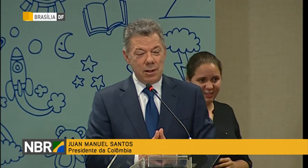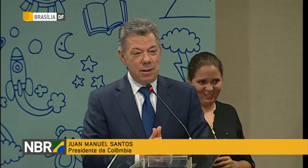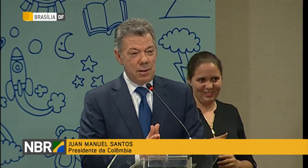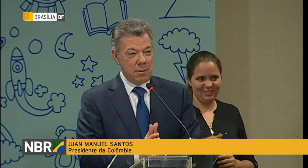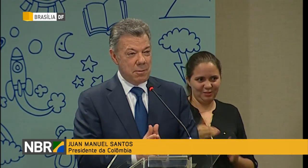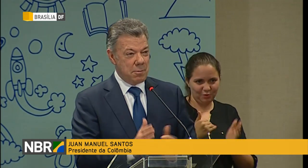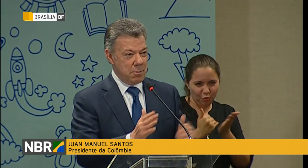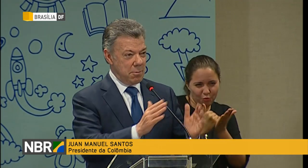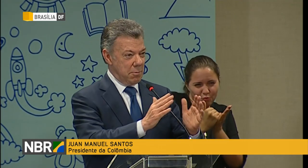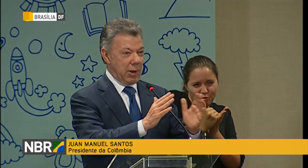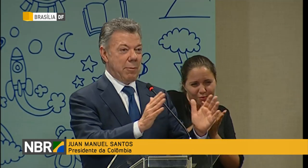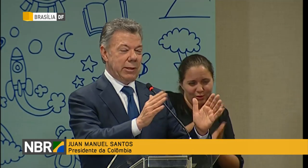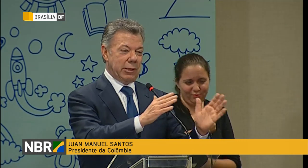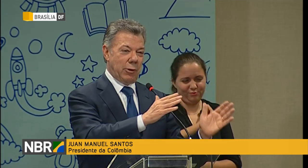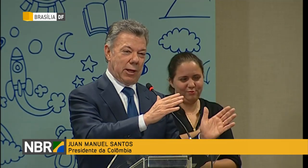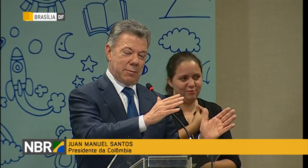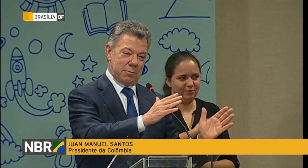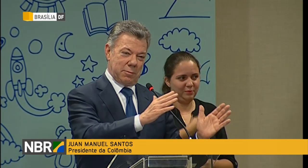infância.